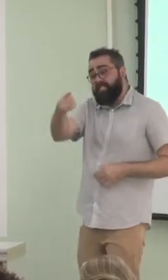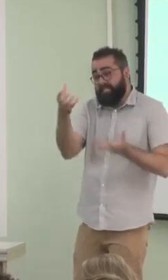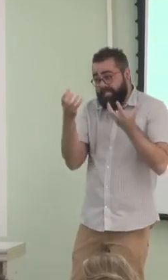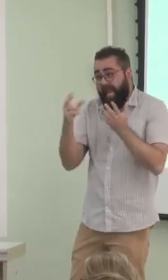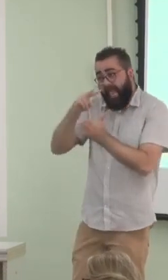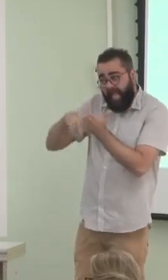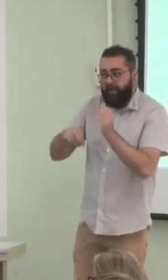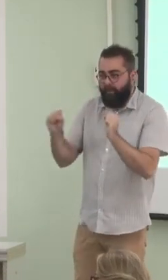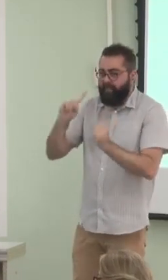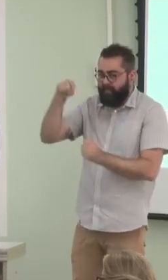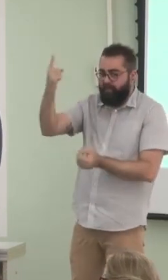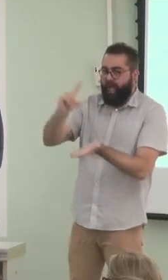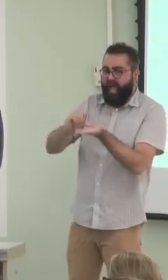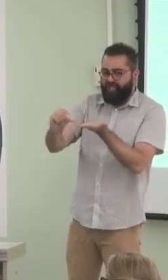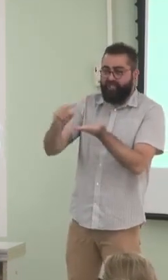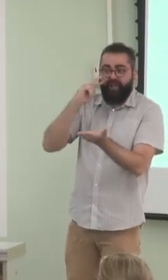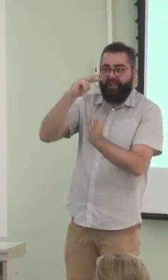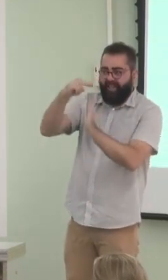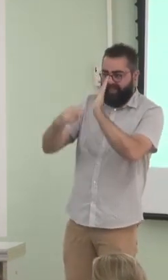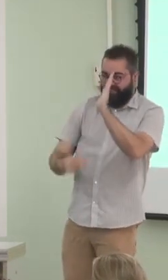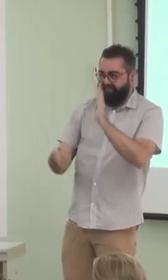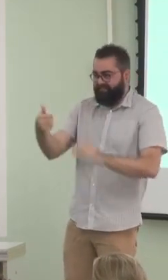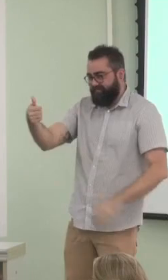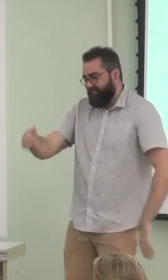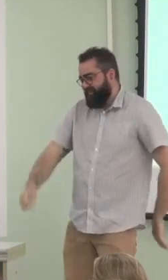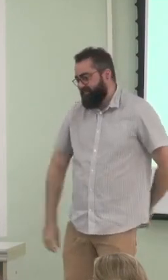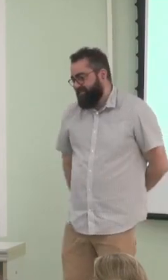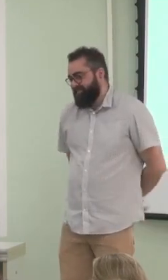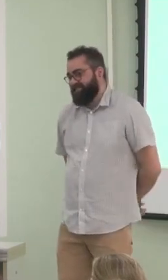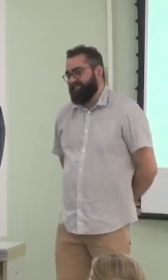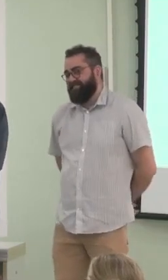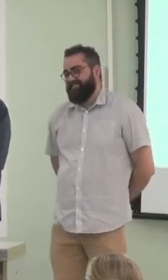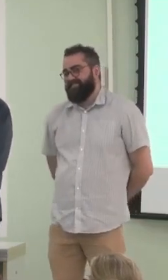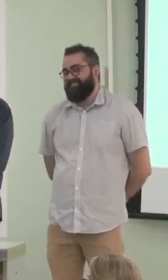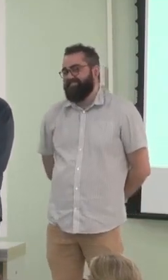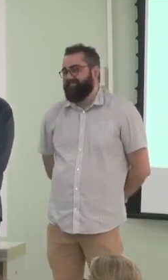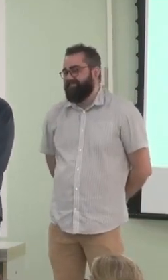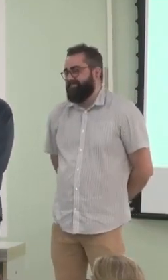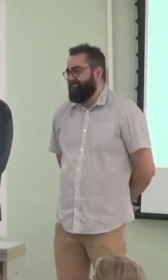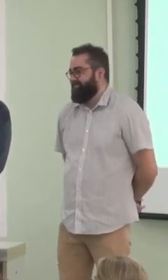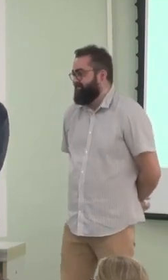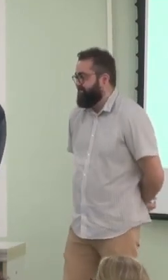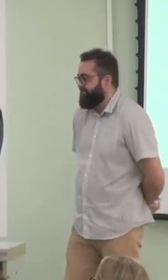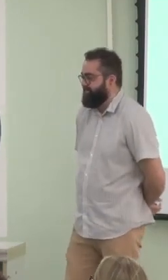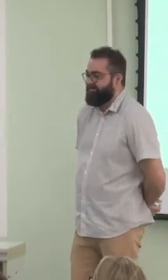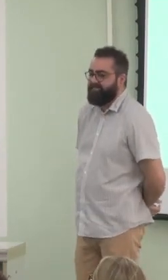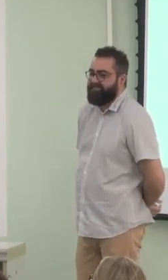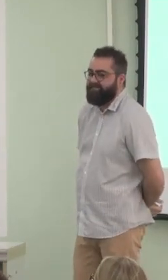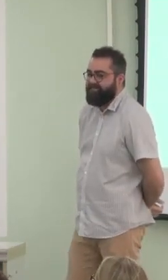lá já existe um certo contato, depois vocês podem ler o artigo que fala um pouquinho desse contato linguístico.